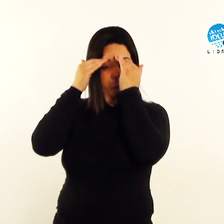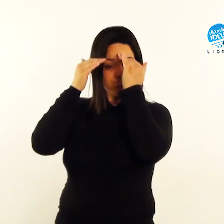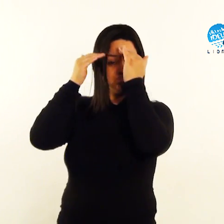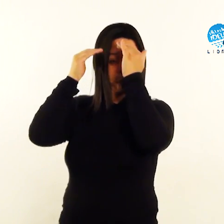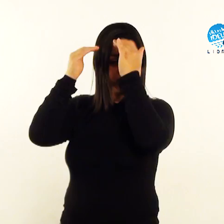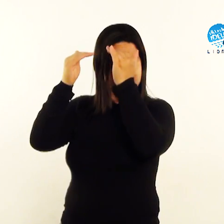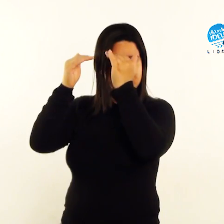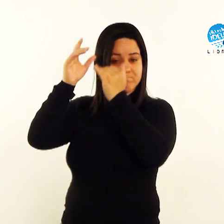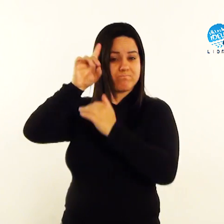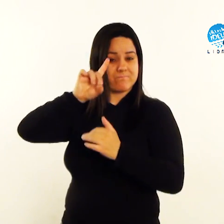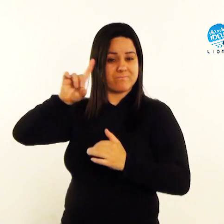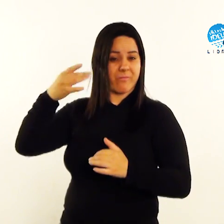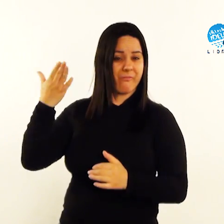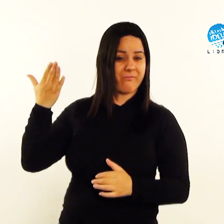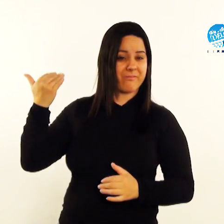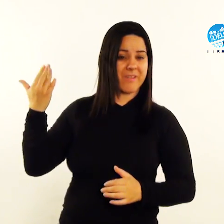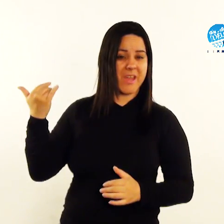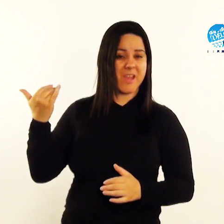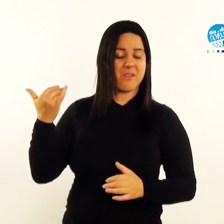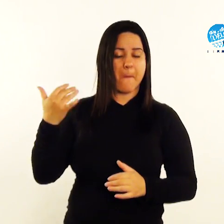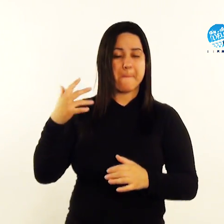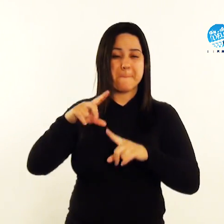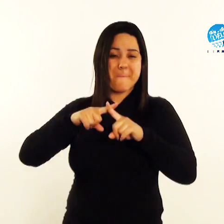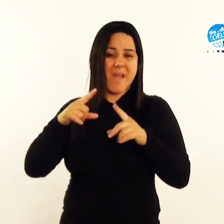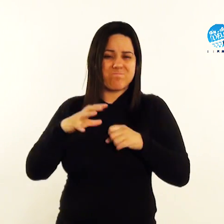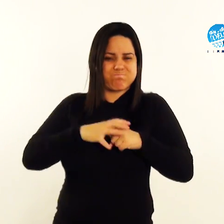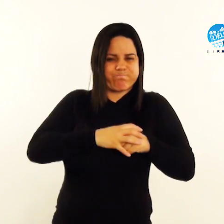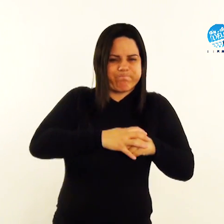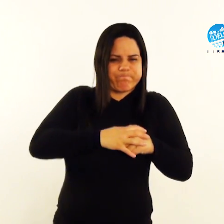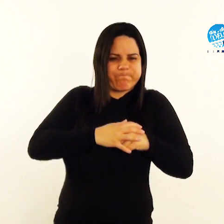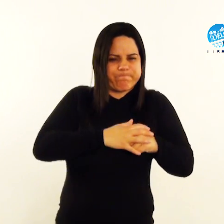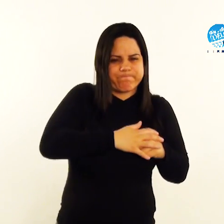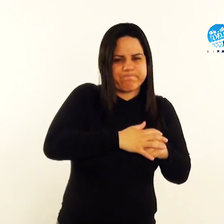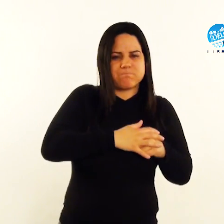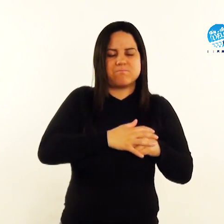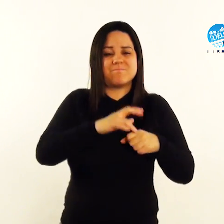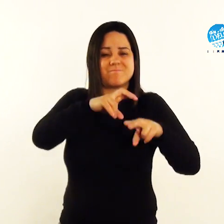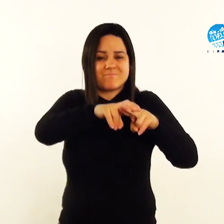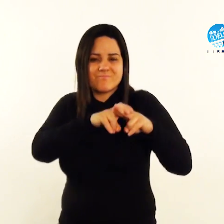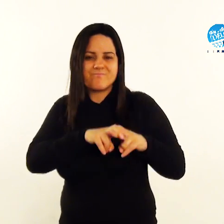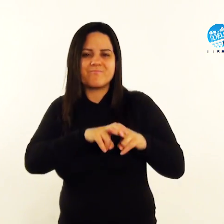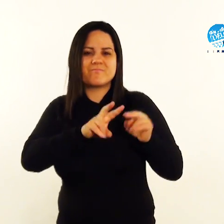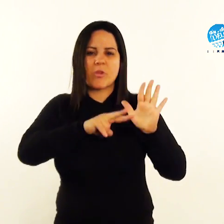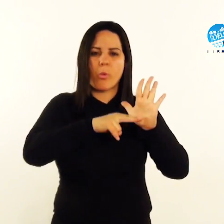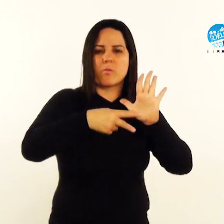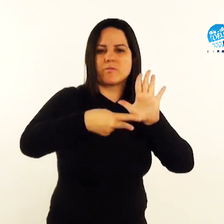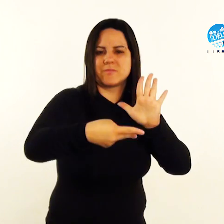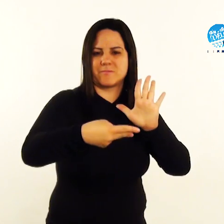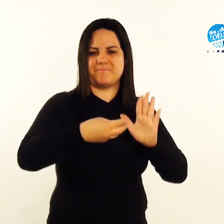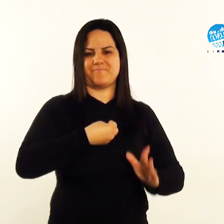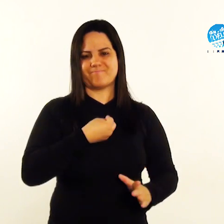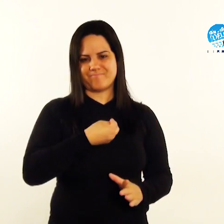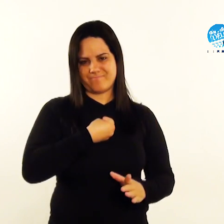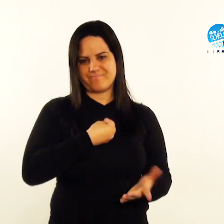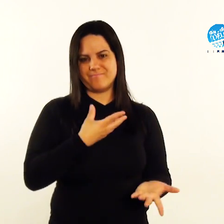Deus antigo, sufocado pelos rumos da vida. Afinal de contas, ele era um